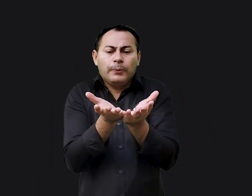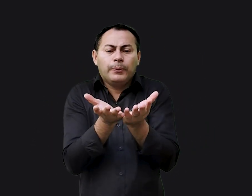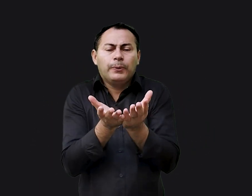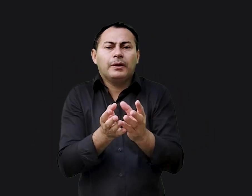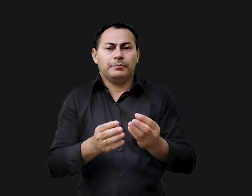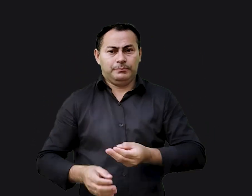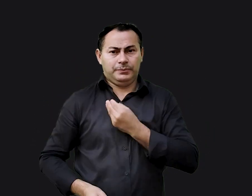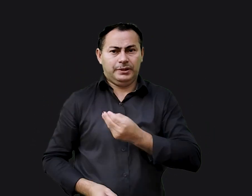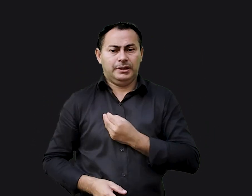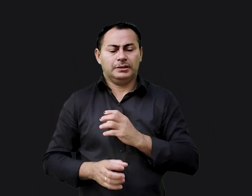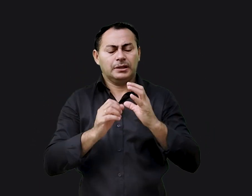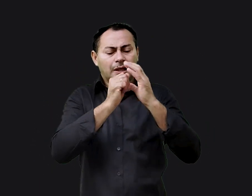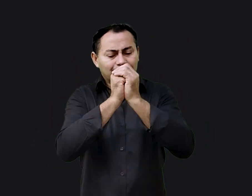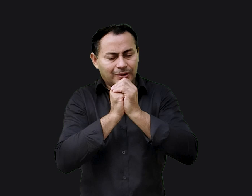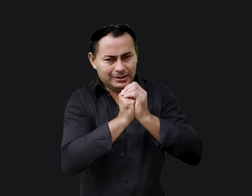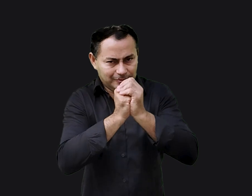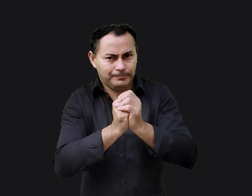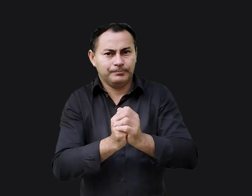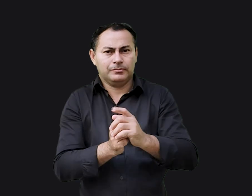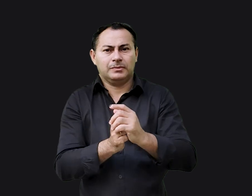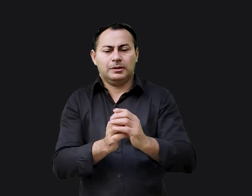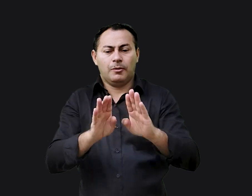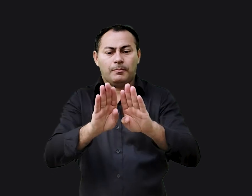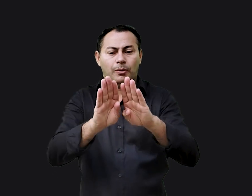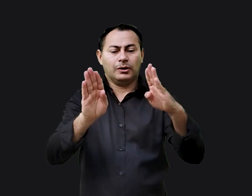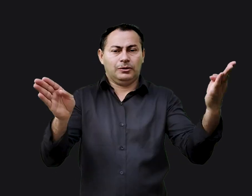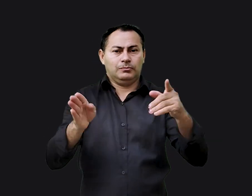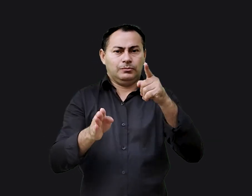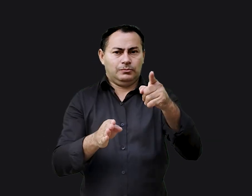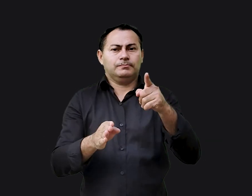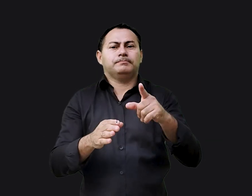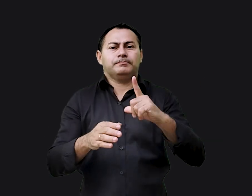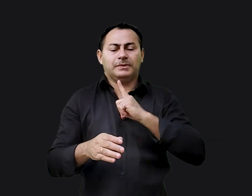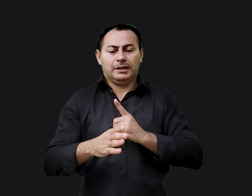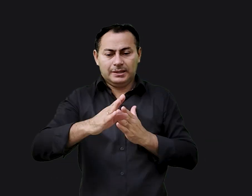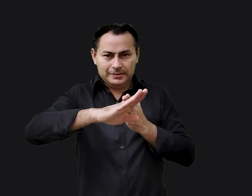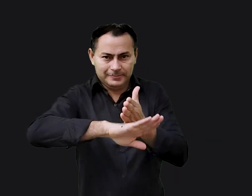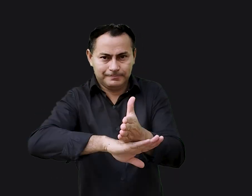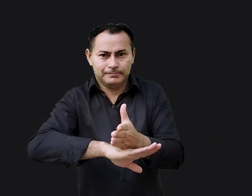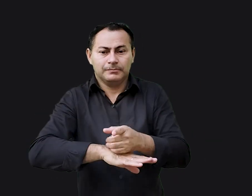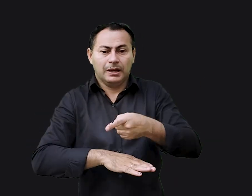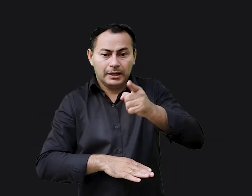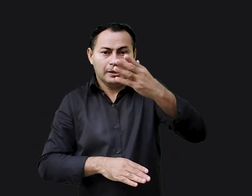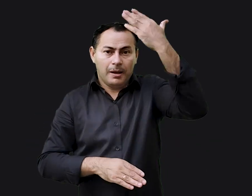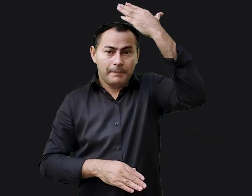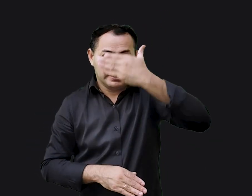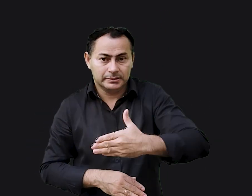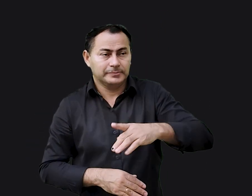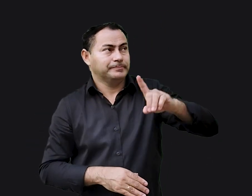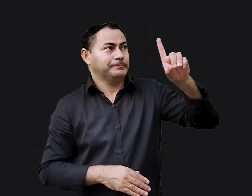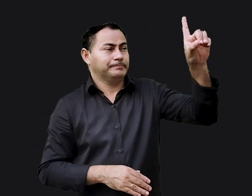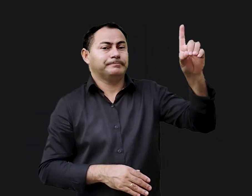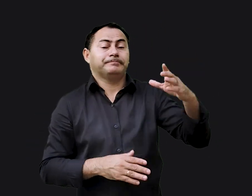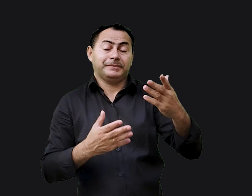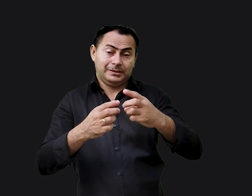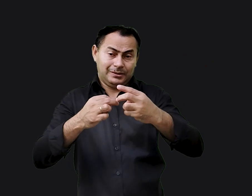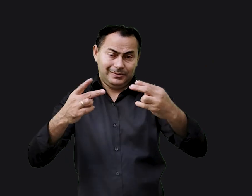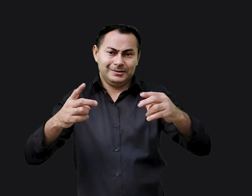soprar vida na Adoração e são os portões pelos quais você tem que passar para ir a presença de Deus